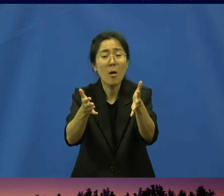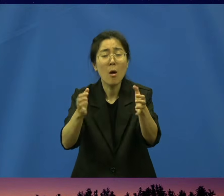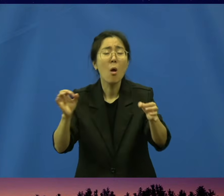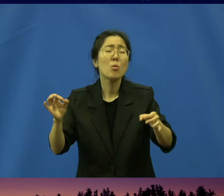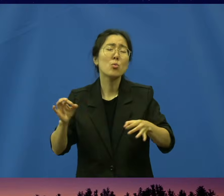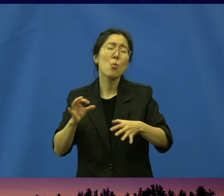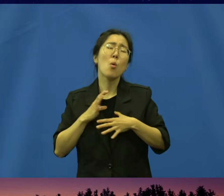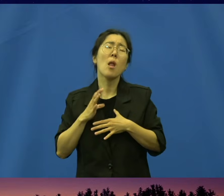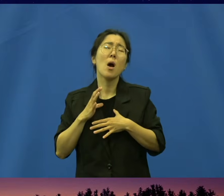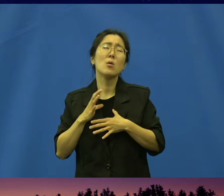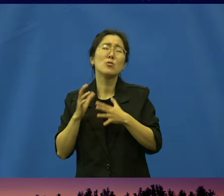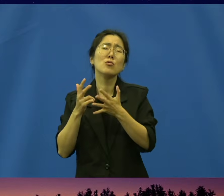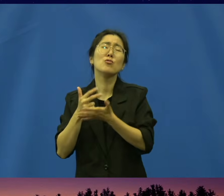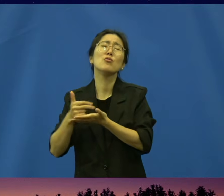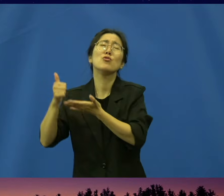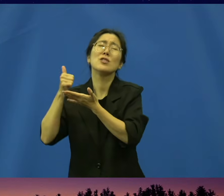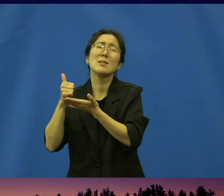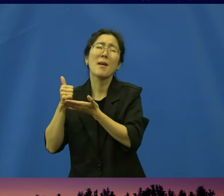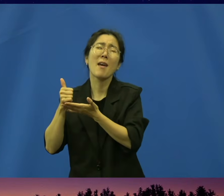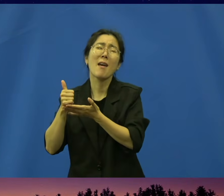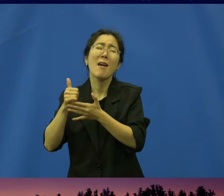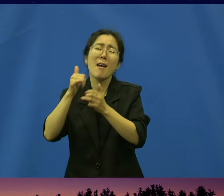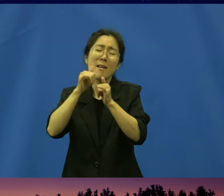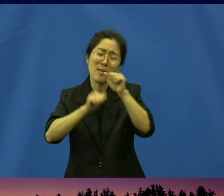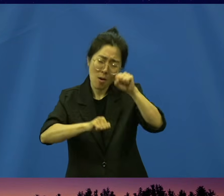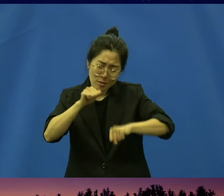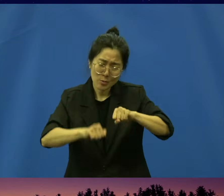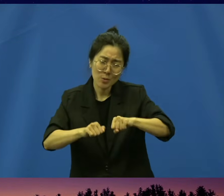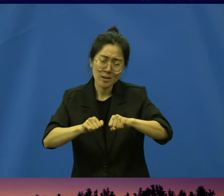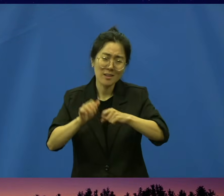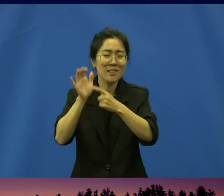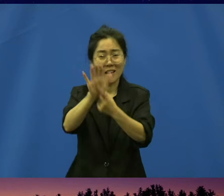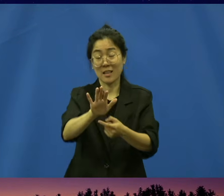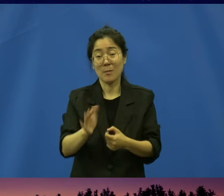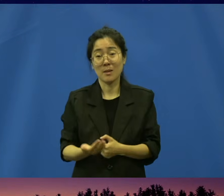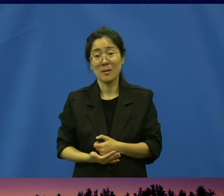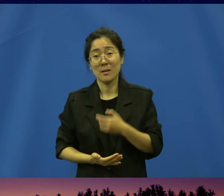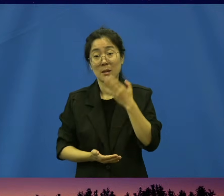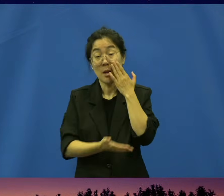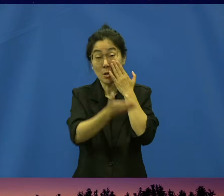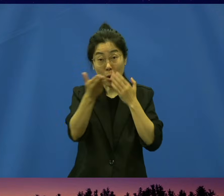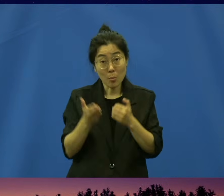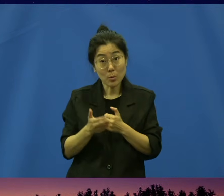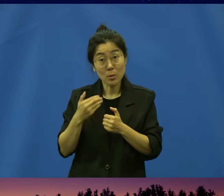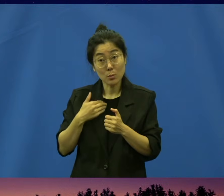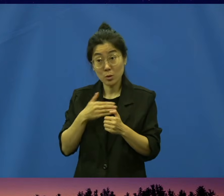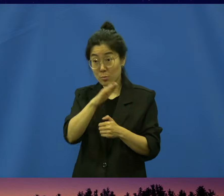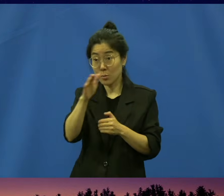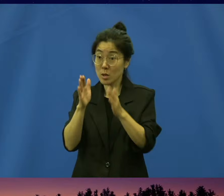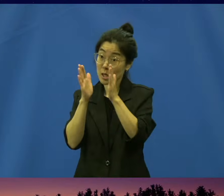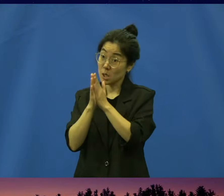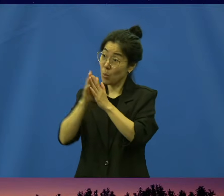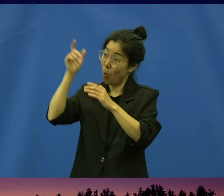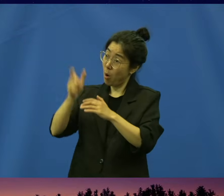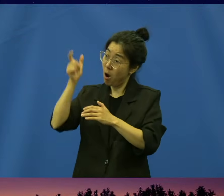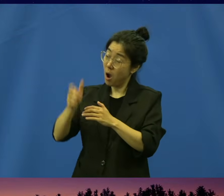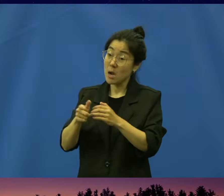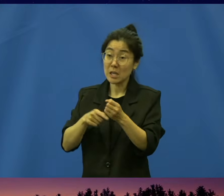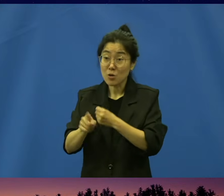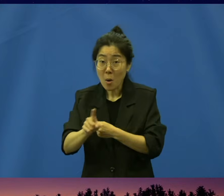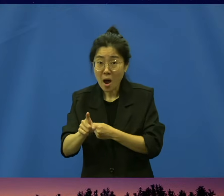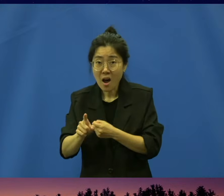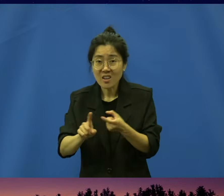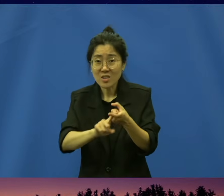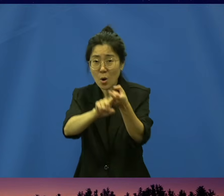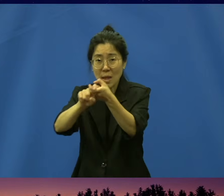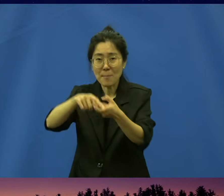혹시나 연합이 안 되어서 우리가 지금까지 드린 기도가 막혔고 응답이 아직까지 오지 못했다면 오늘 이